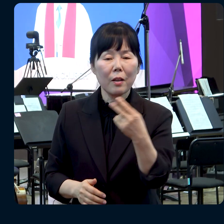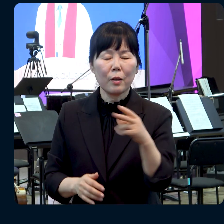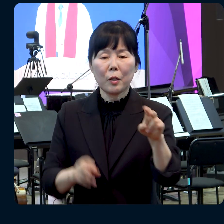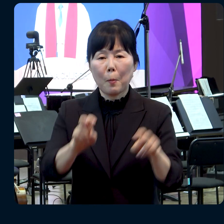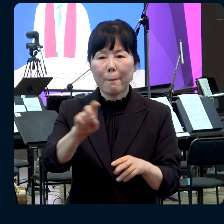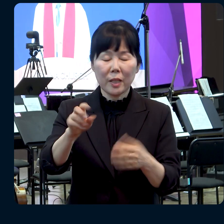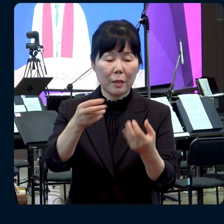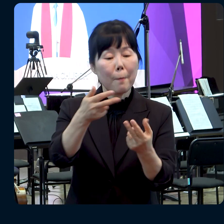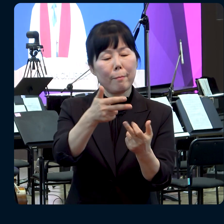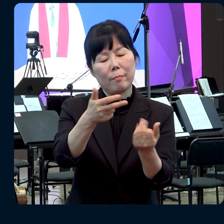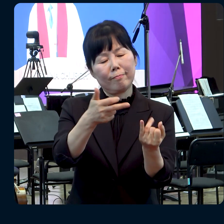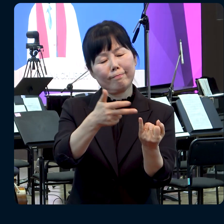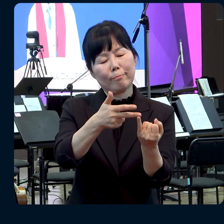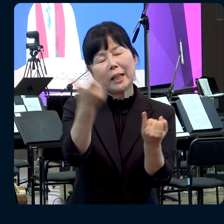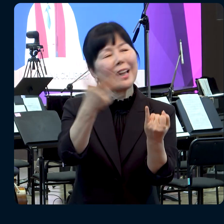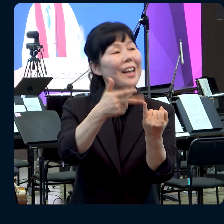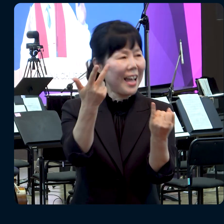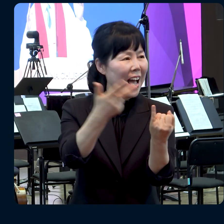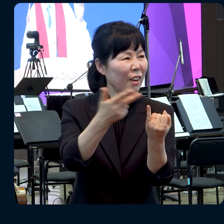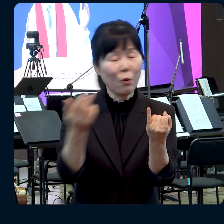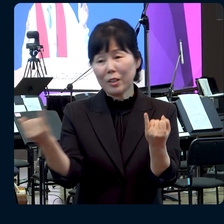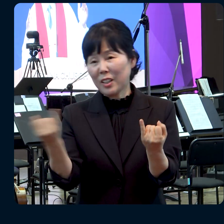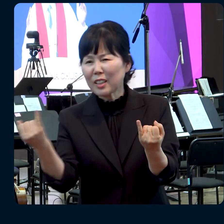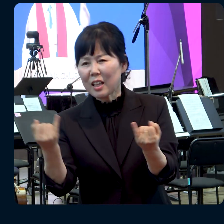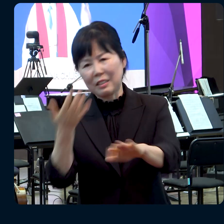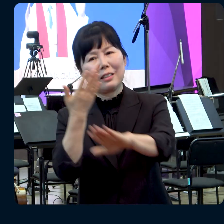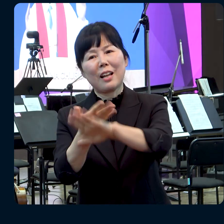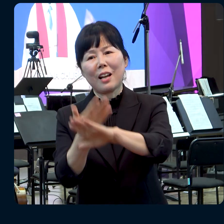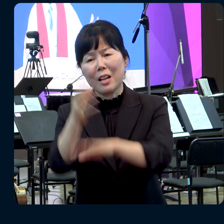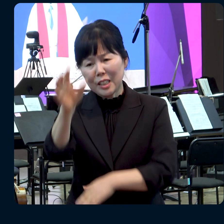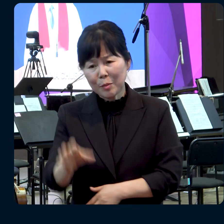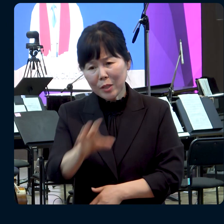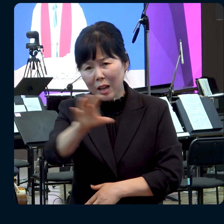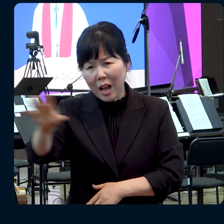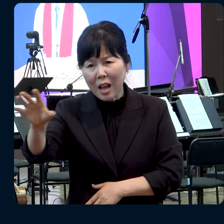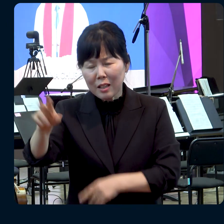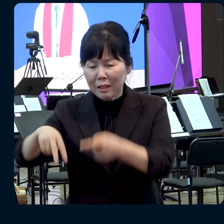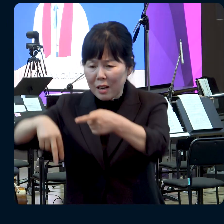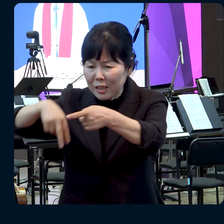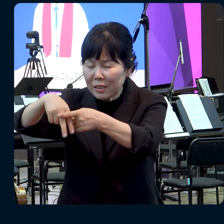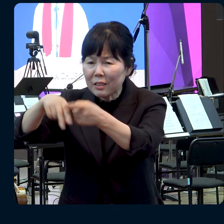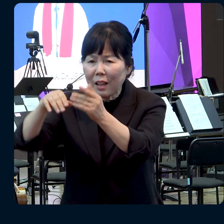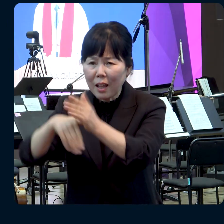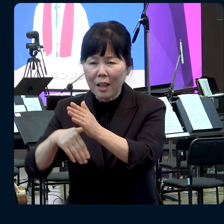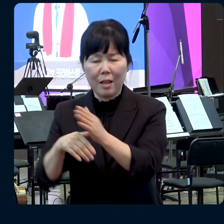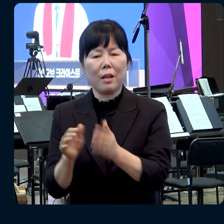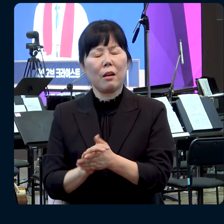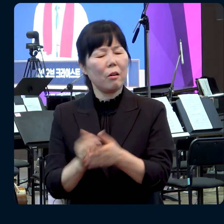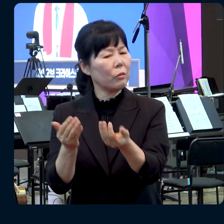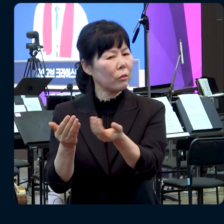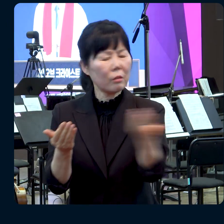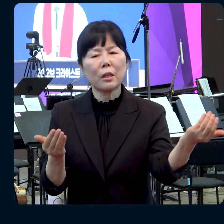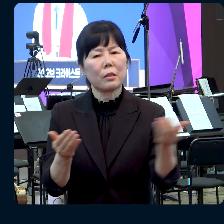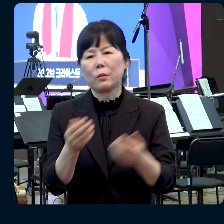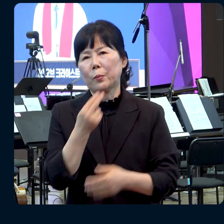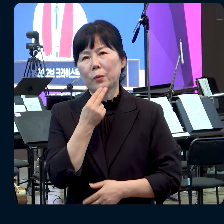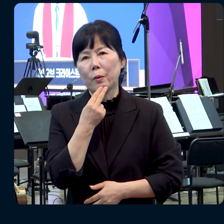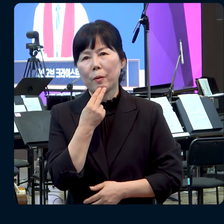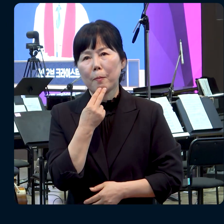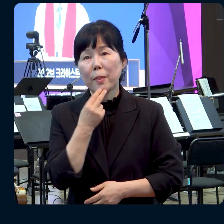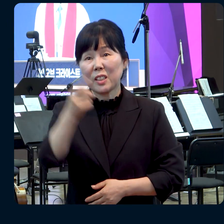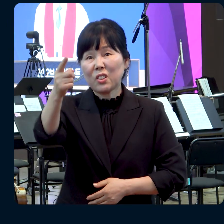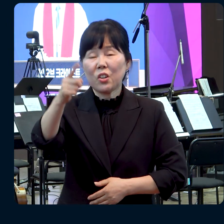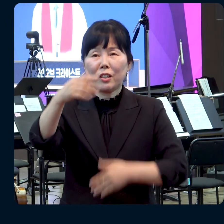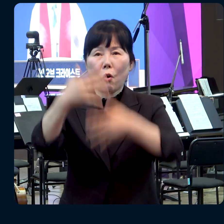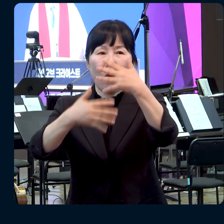달랐습니다. 그들은 십자가 옆에서 떠나지 않았습니다. 여러분, 패션 오브 크라이스트라고 하는 그